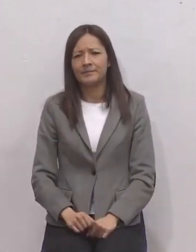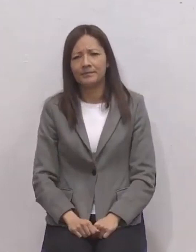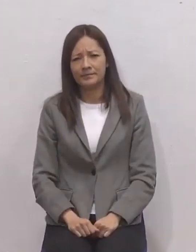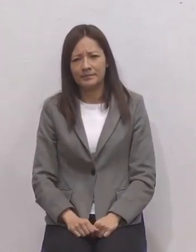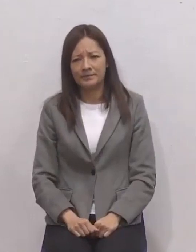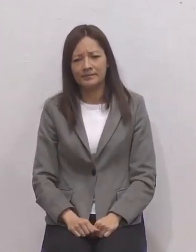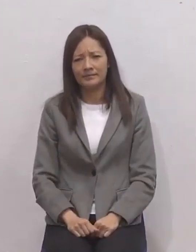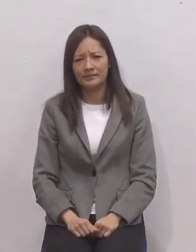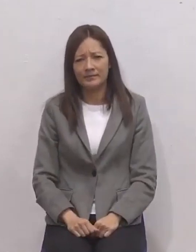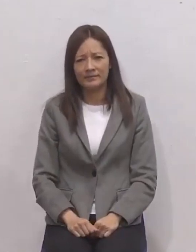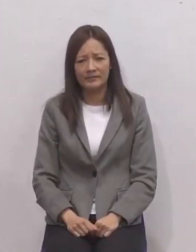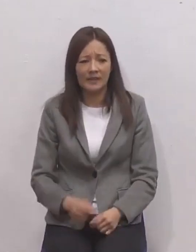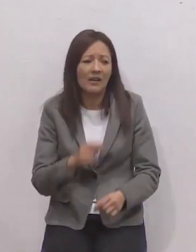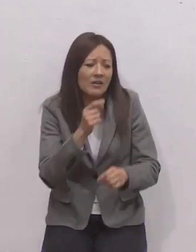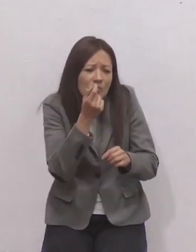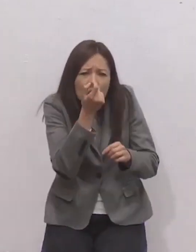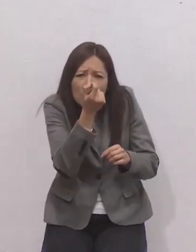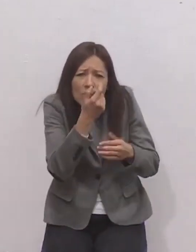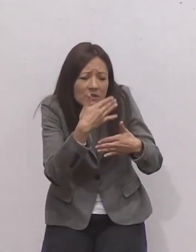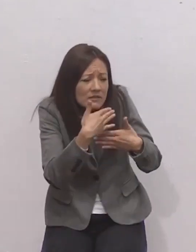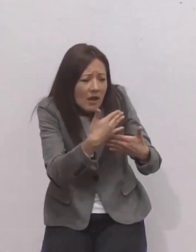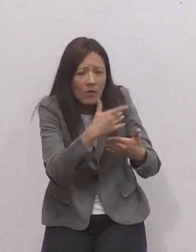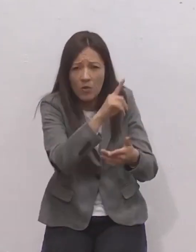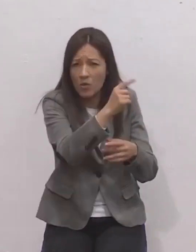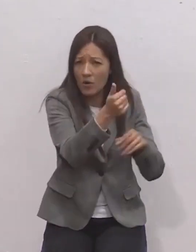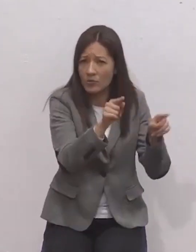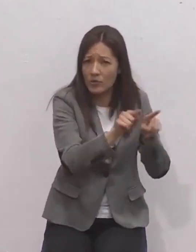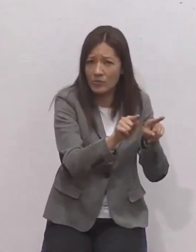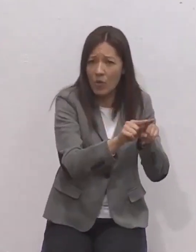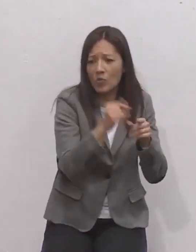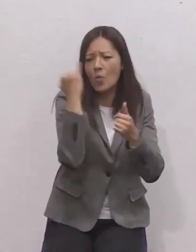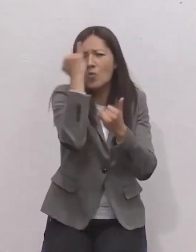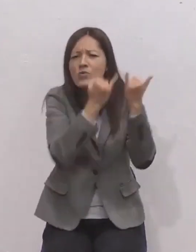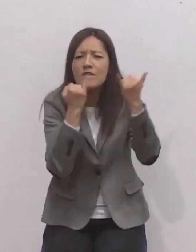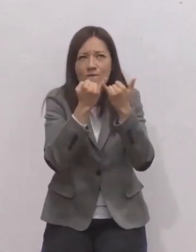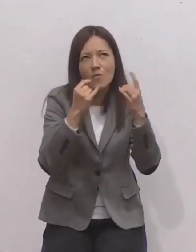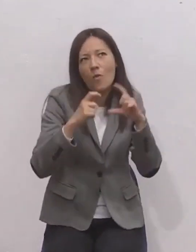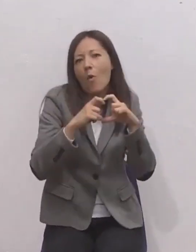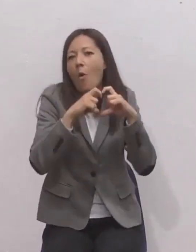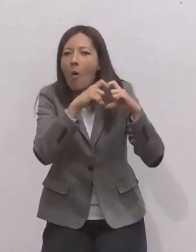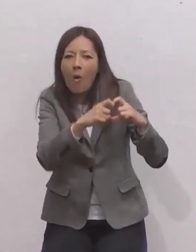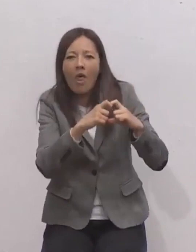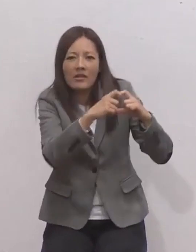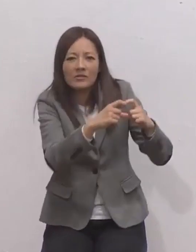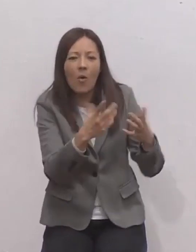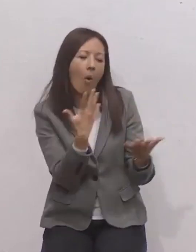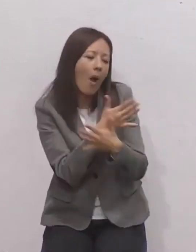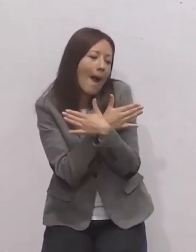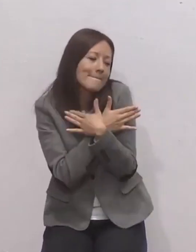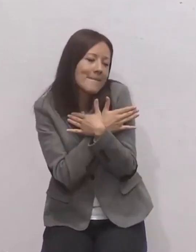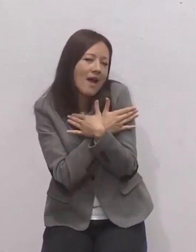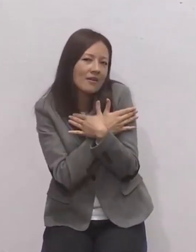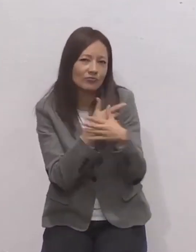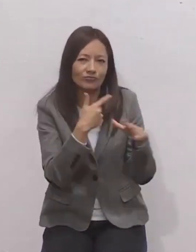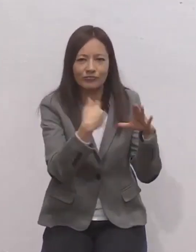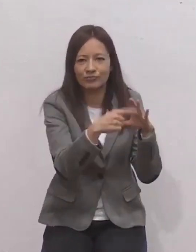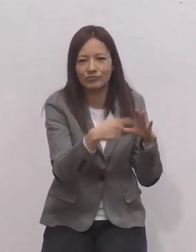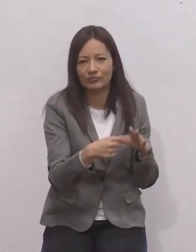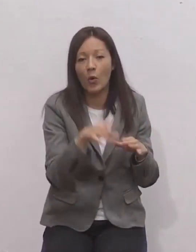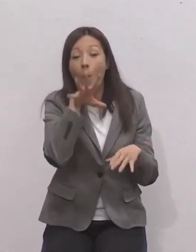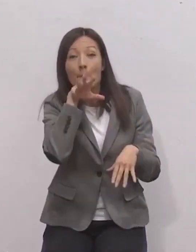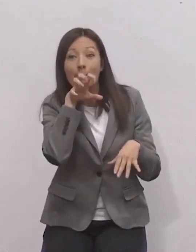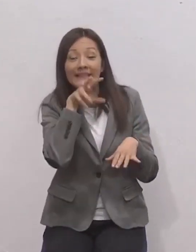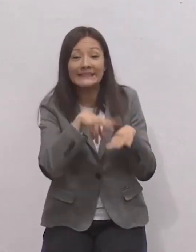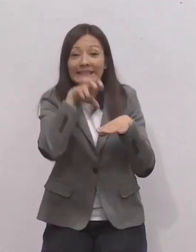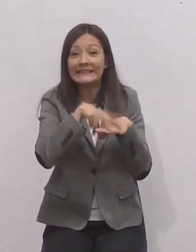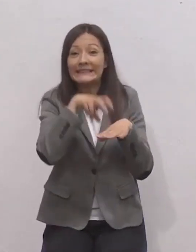Es mezquino para mandar un memito, un meme ahí, un emoticoncillo ahí. Mande un corazoncito al menos, un abracito virtual, un